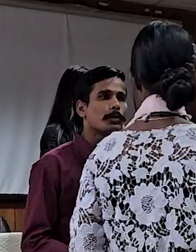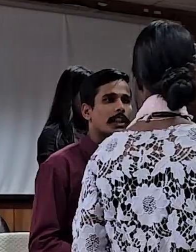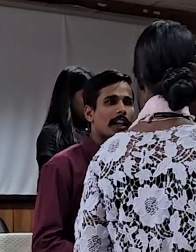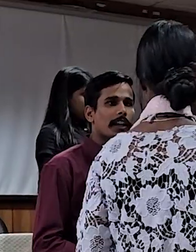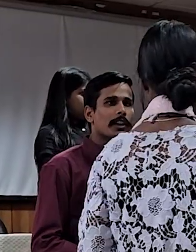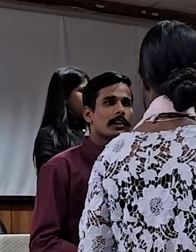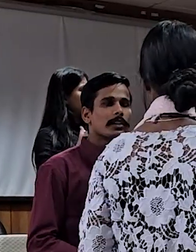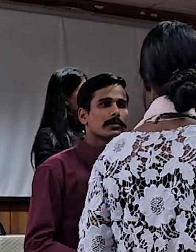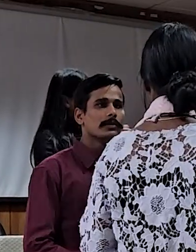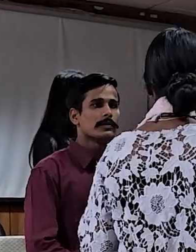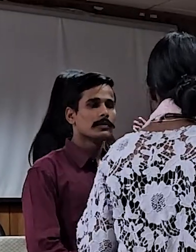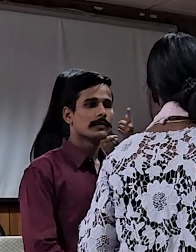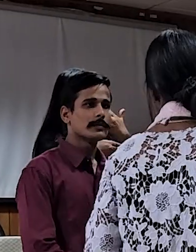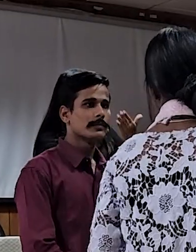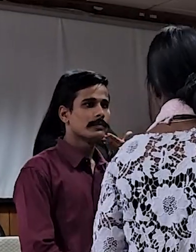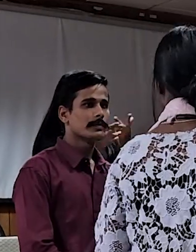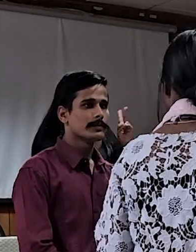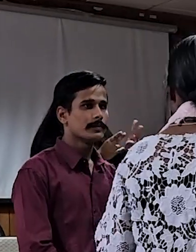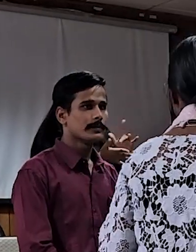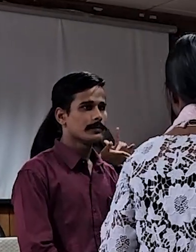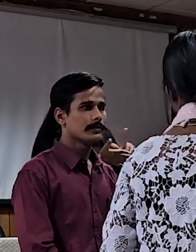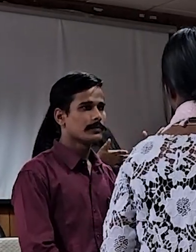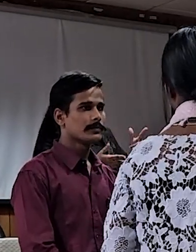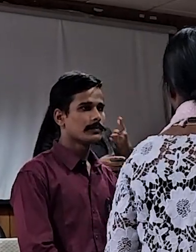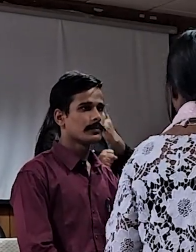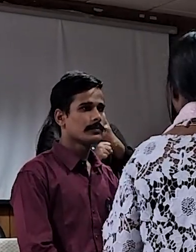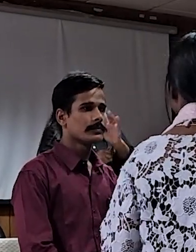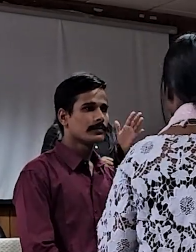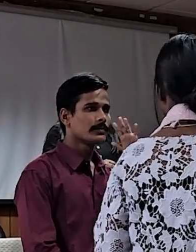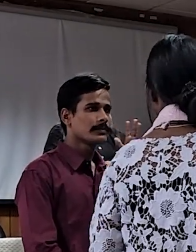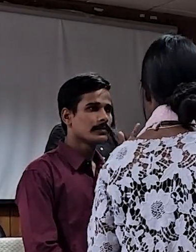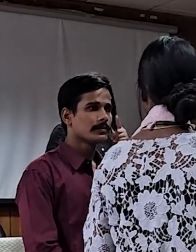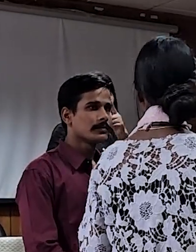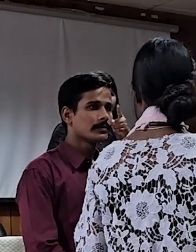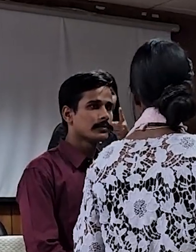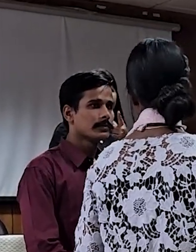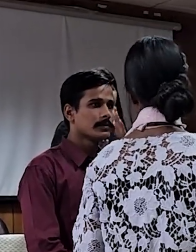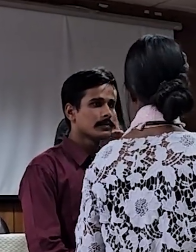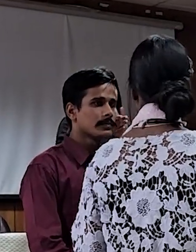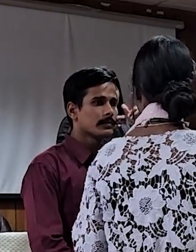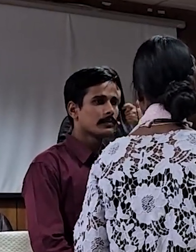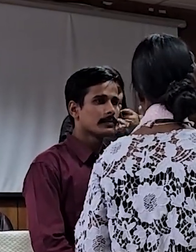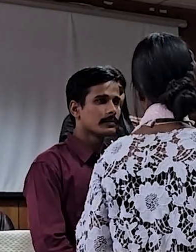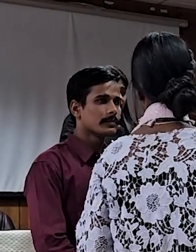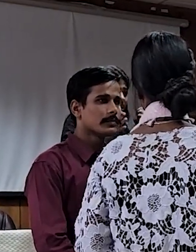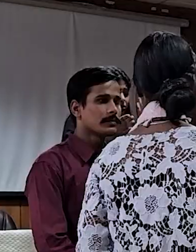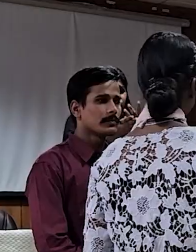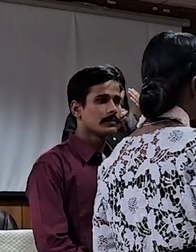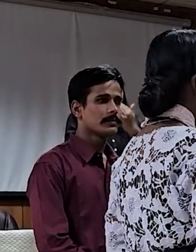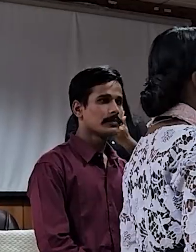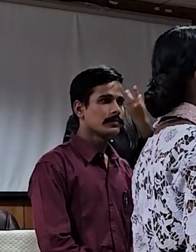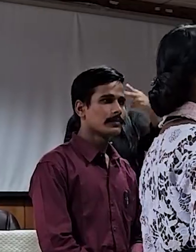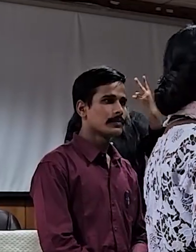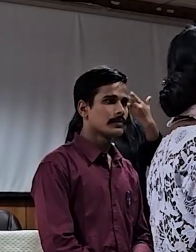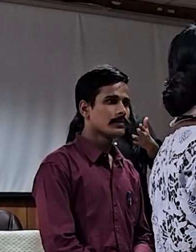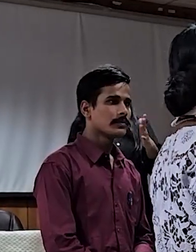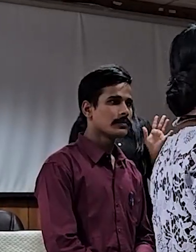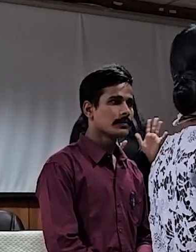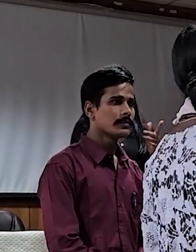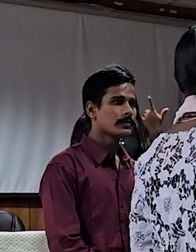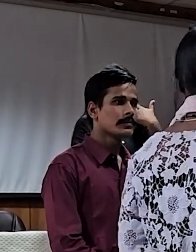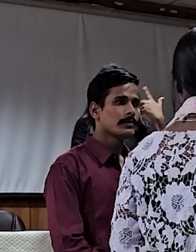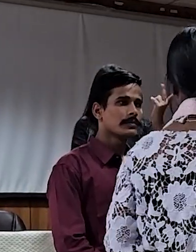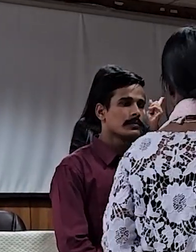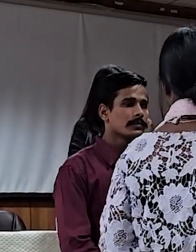सारी सुविधाएं हैं। नहीं, आप नहीं समझ रहे। आपने हेलन को बहुत ही लाड प्यार से बड़ा किया है। उसे कोई भी दिक्कत या परेशानी